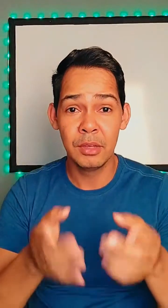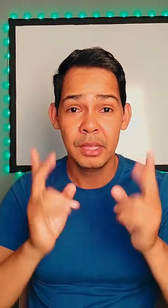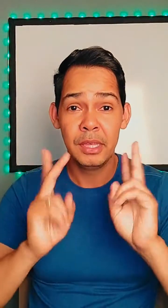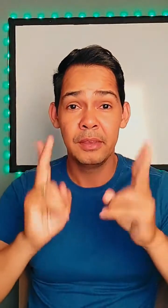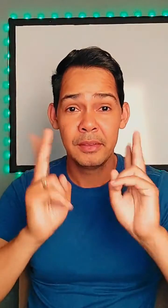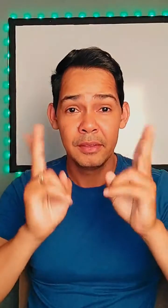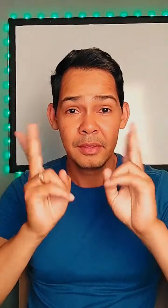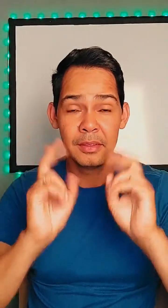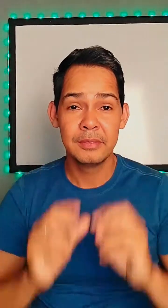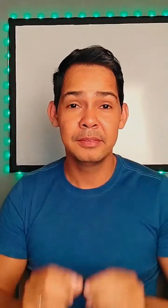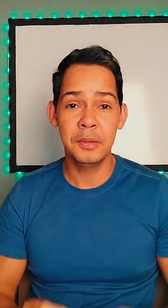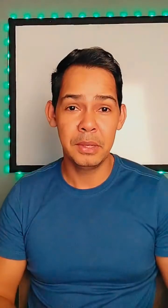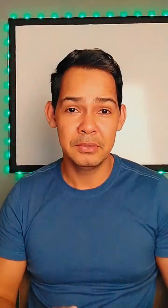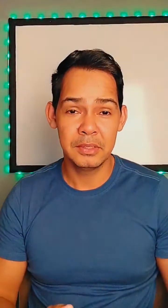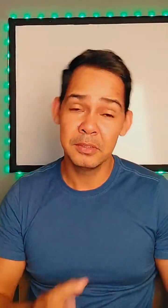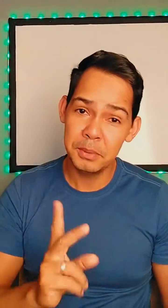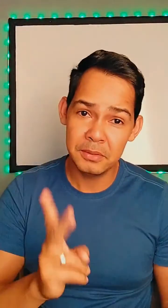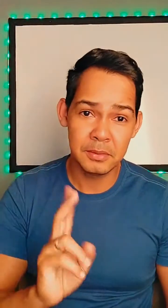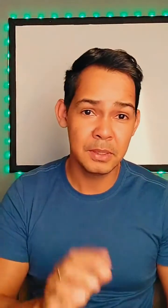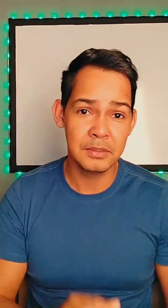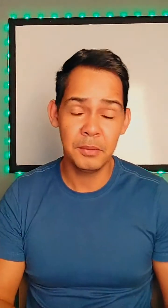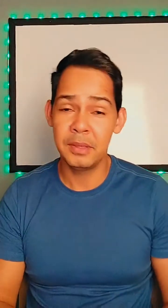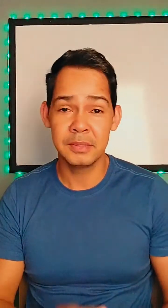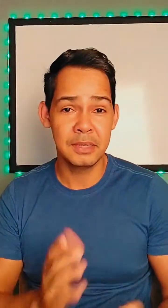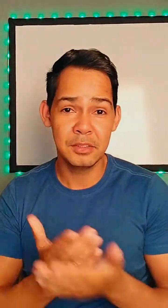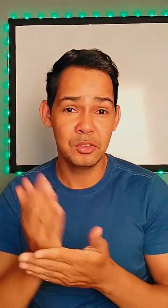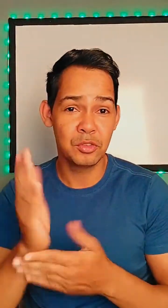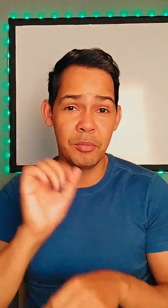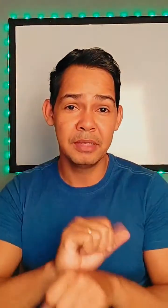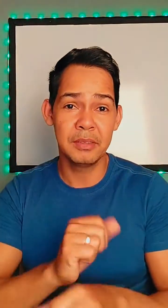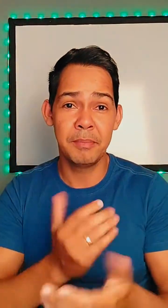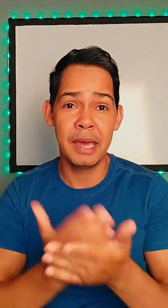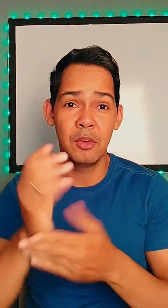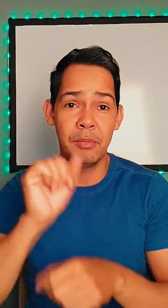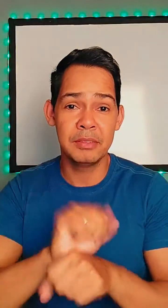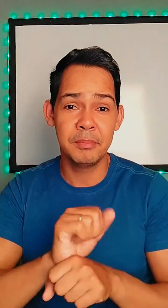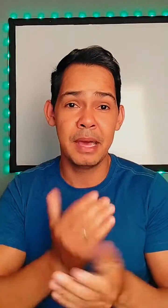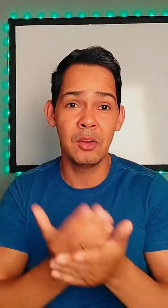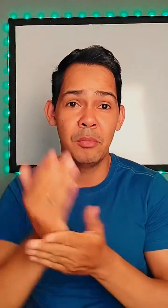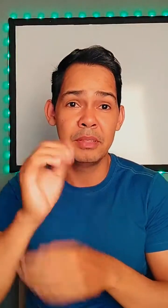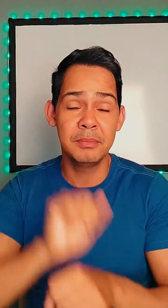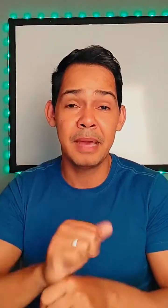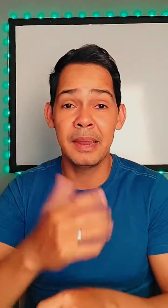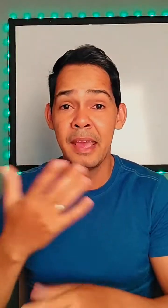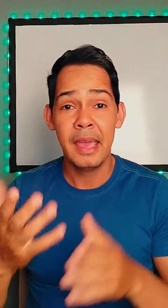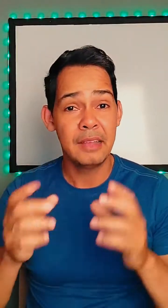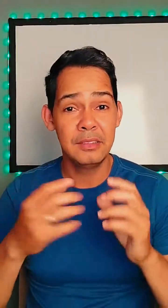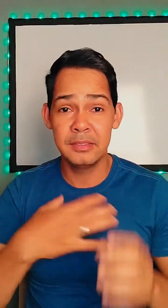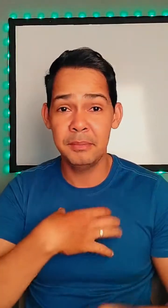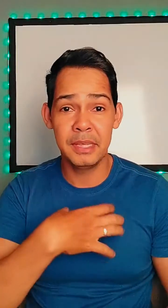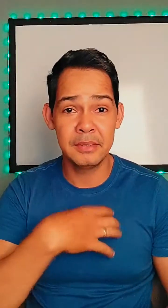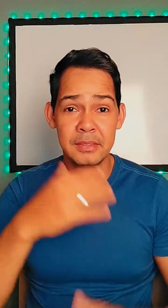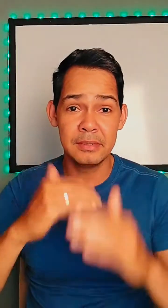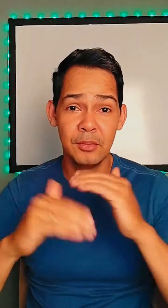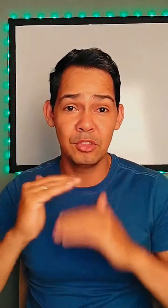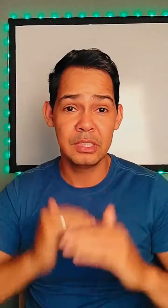e sequência. Você precisa da sequência, que às vezes a gente começa e para. A gente sempre tem a sensação de que está fazendo